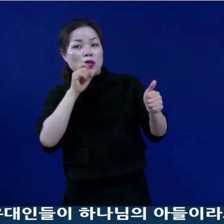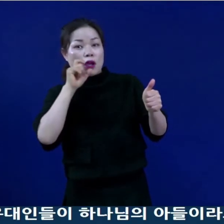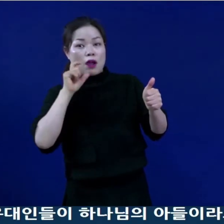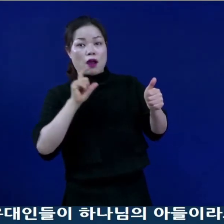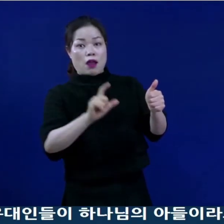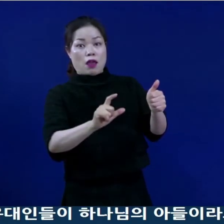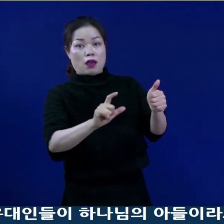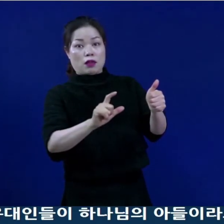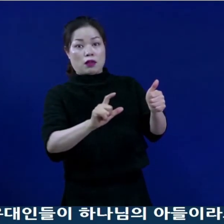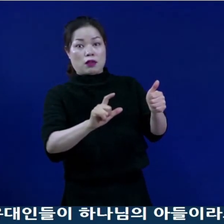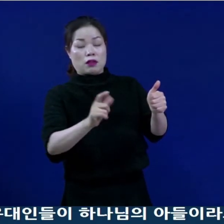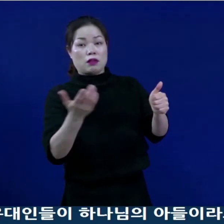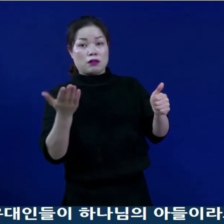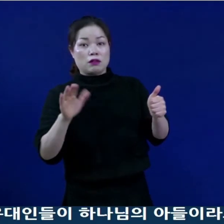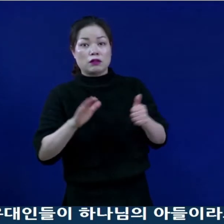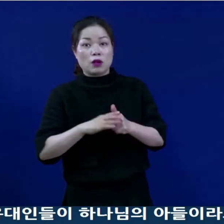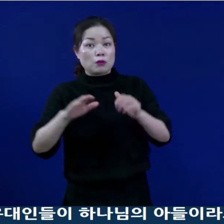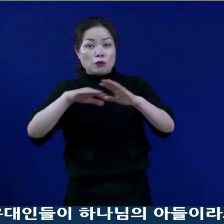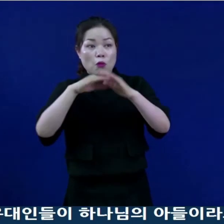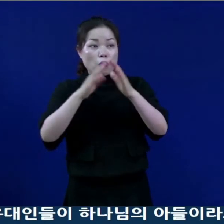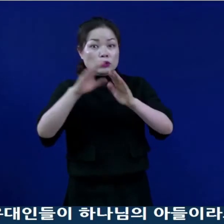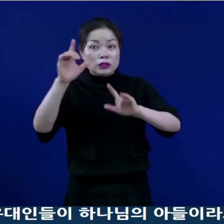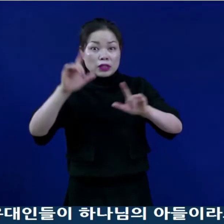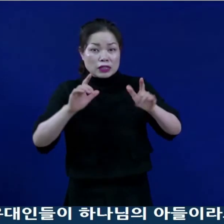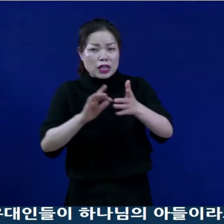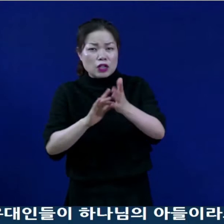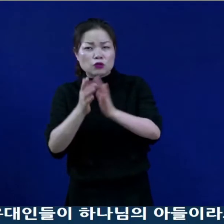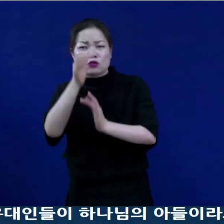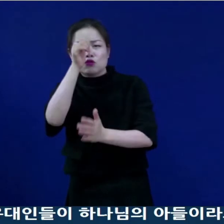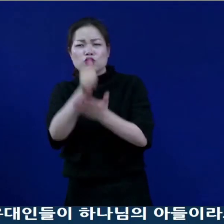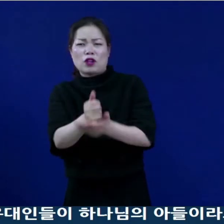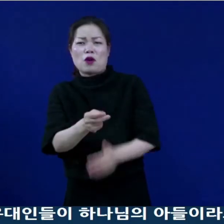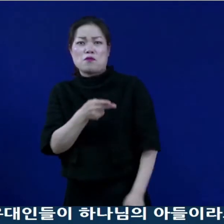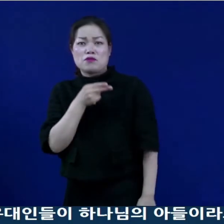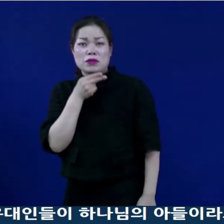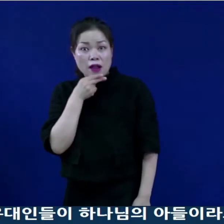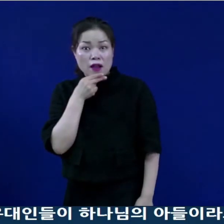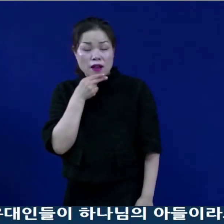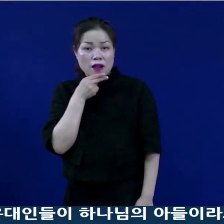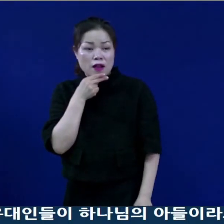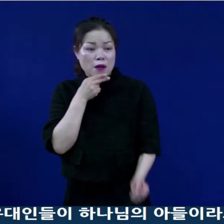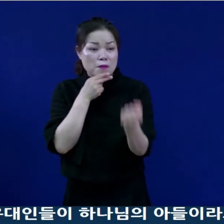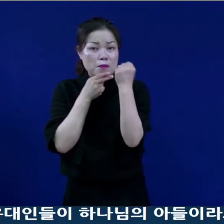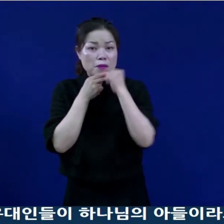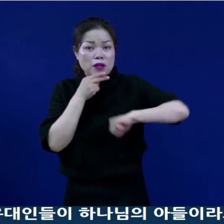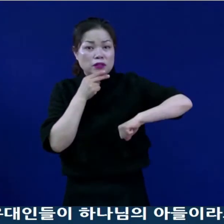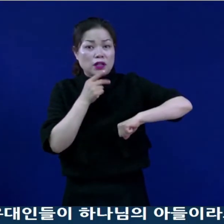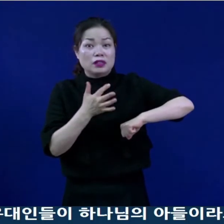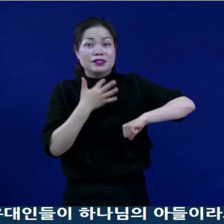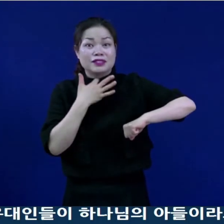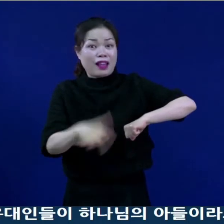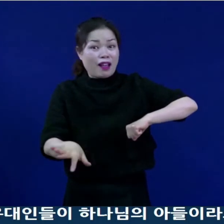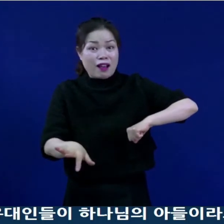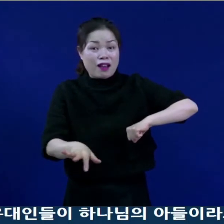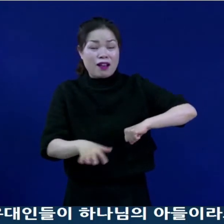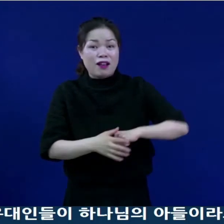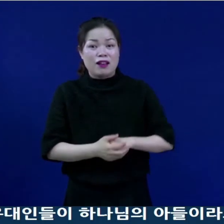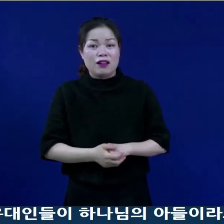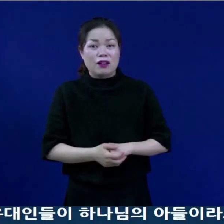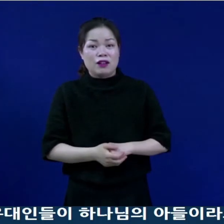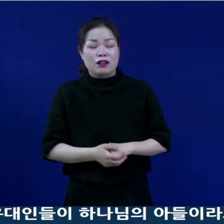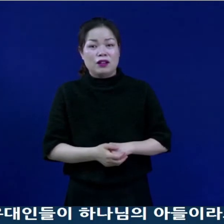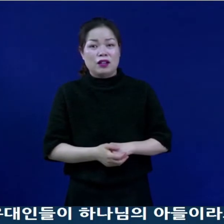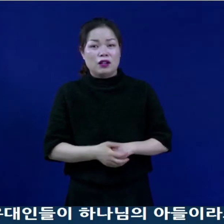선언했어야 합니다. 모든 상황이 지금 예수님이 죄가 없다, 그가 반역죄를 지은 것이 사실 아니다,